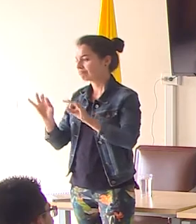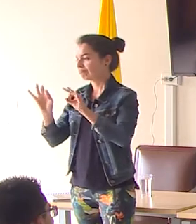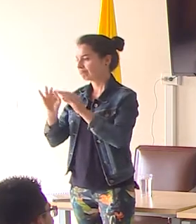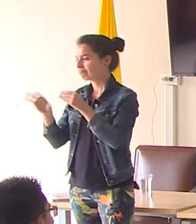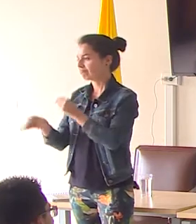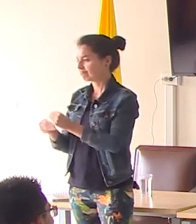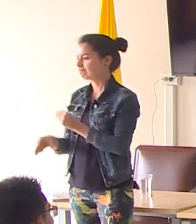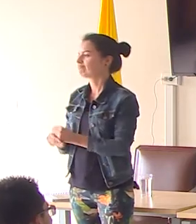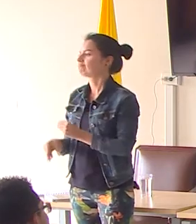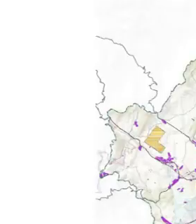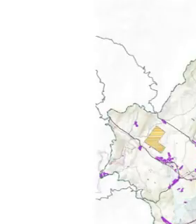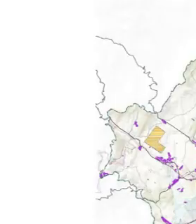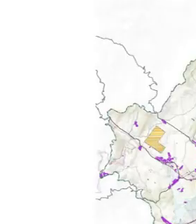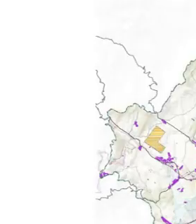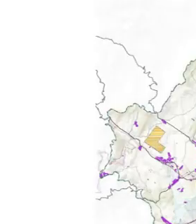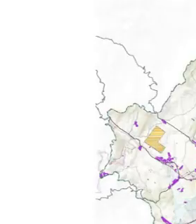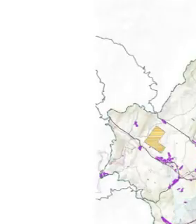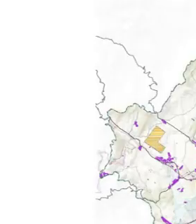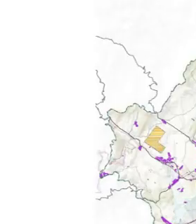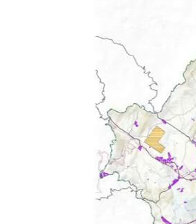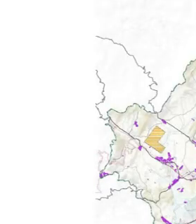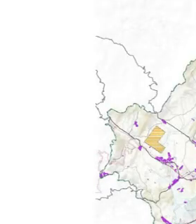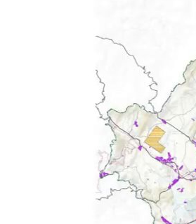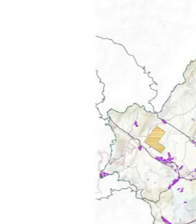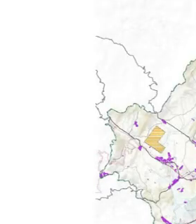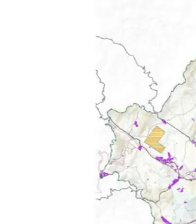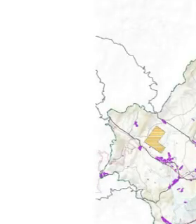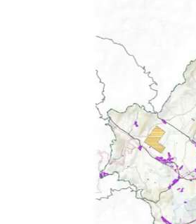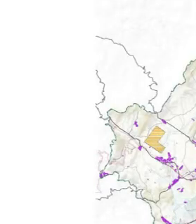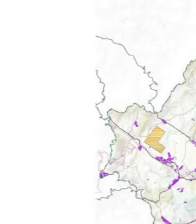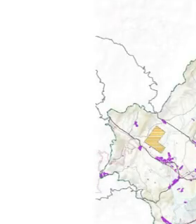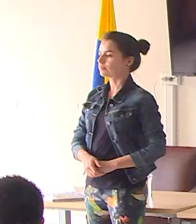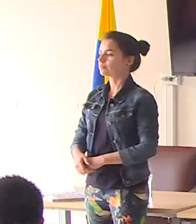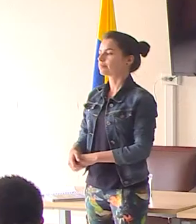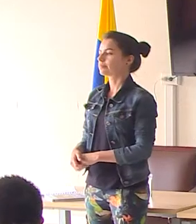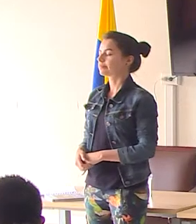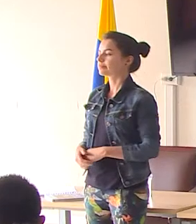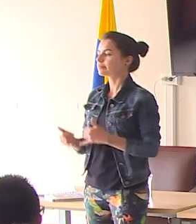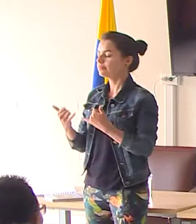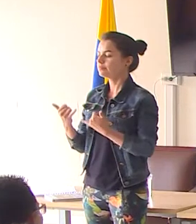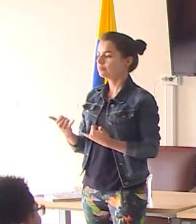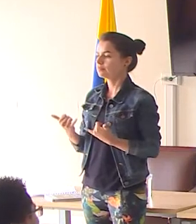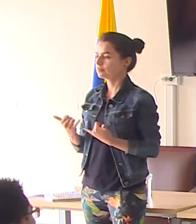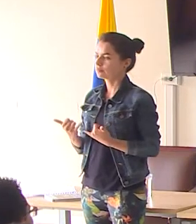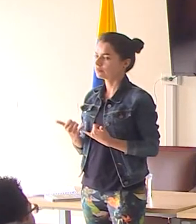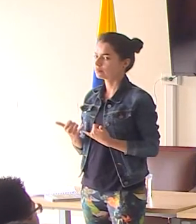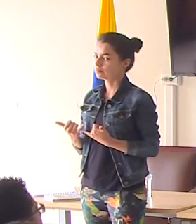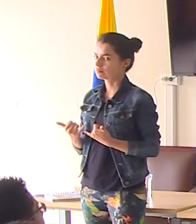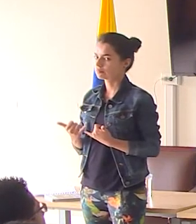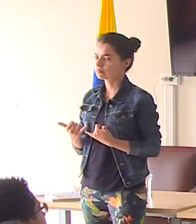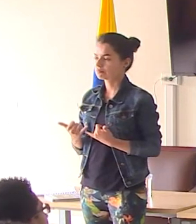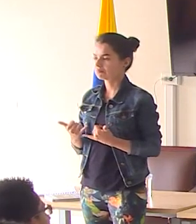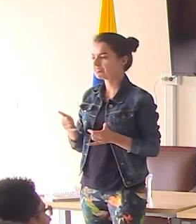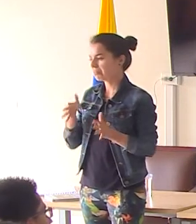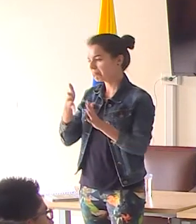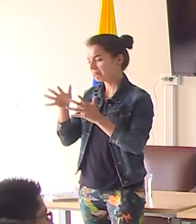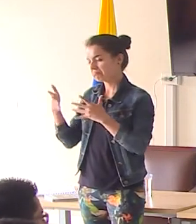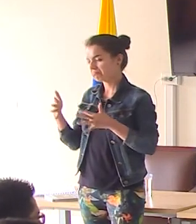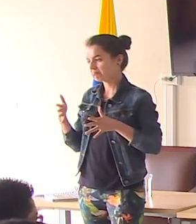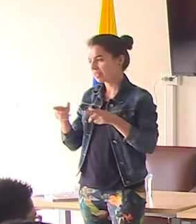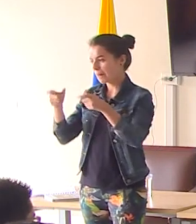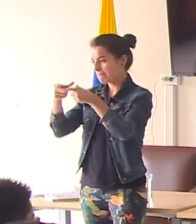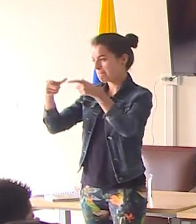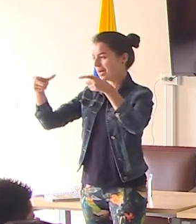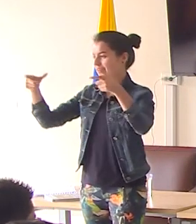en el territorio si la idea entonces ahorita eso es como a escala macro en términos ambientales